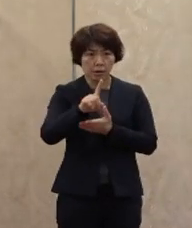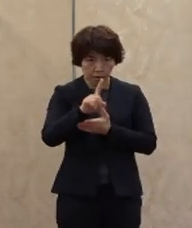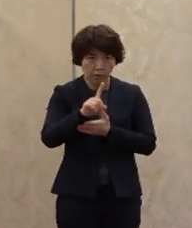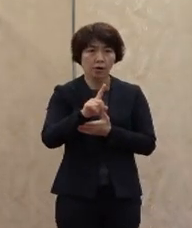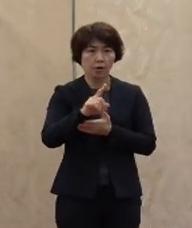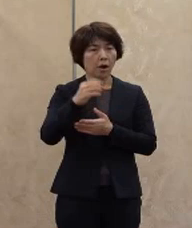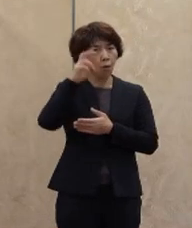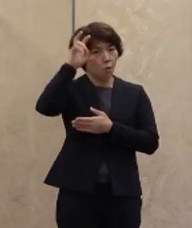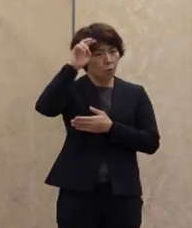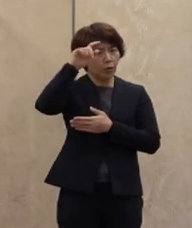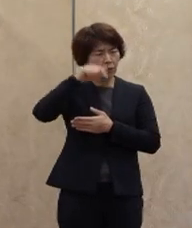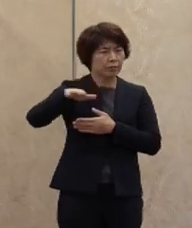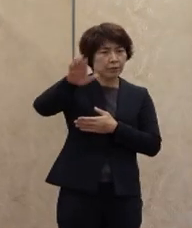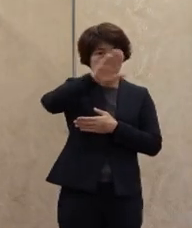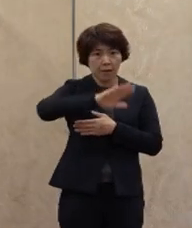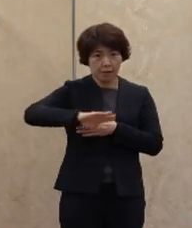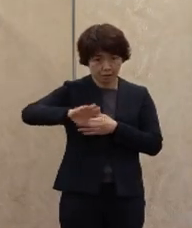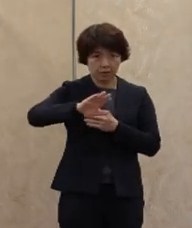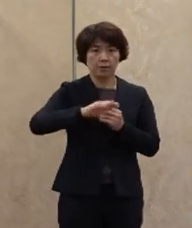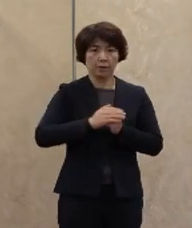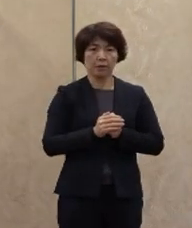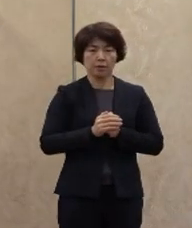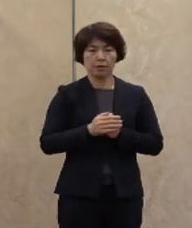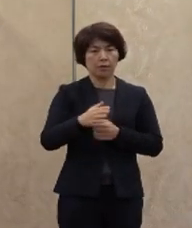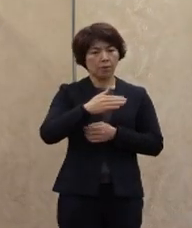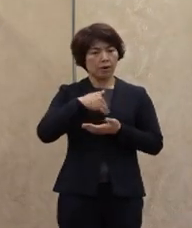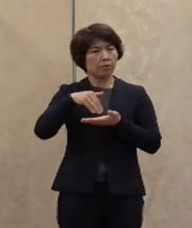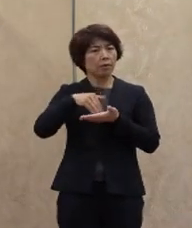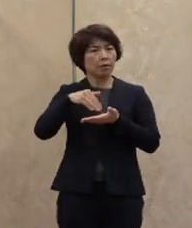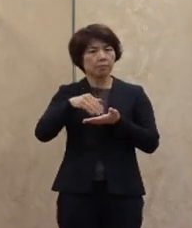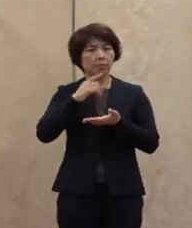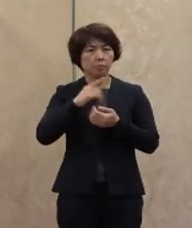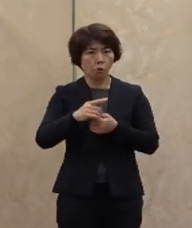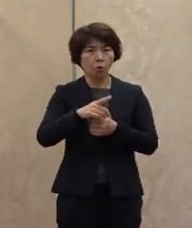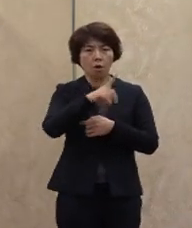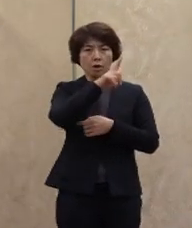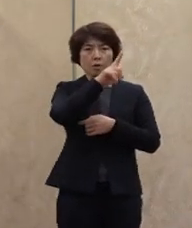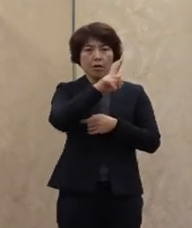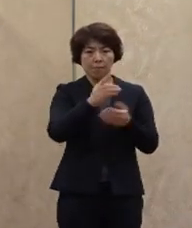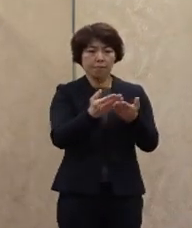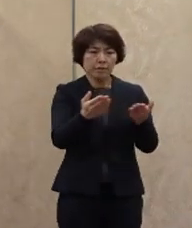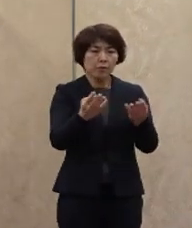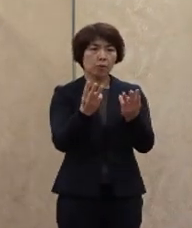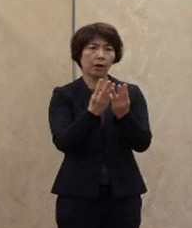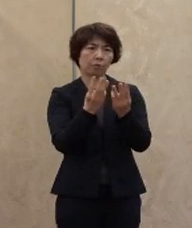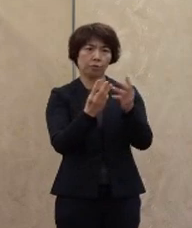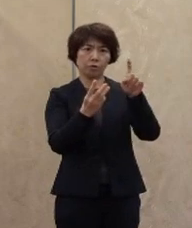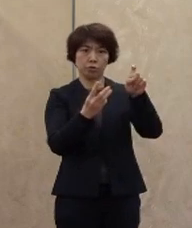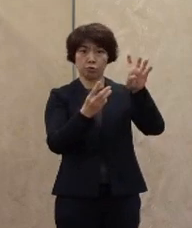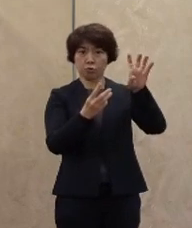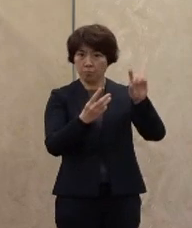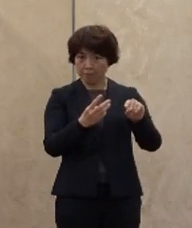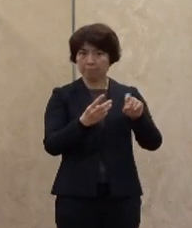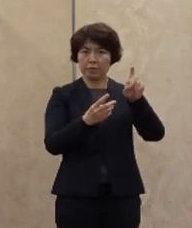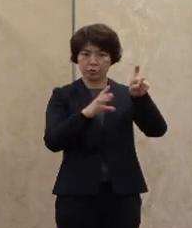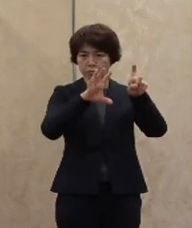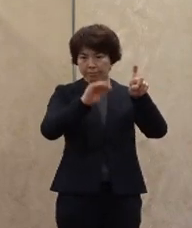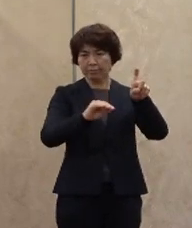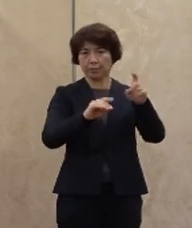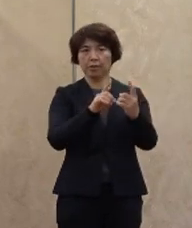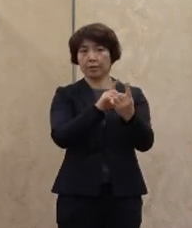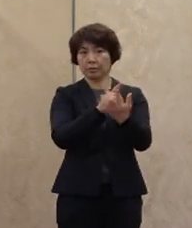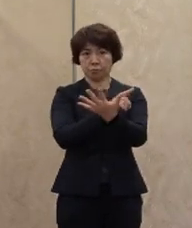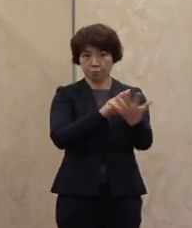全域です。我々の計算では約10万店が対象になるかというふうに想定をしています